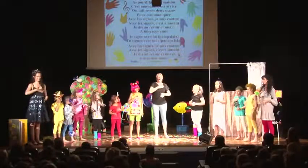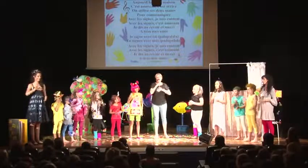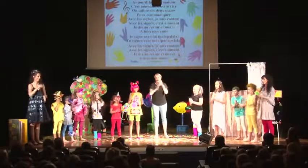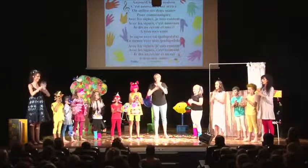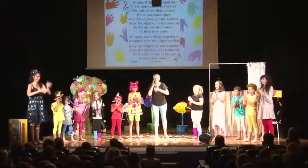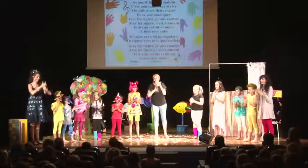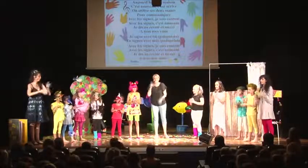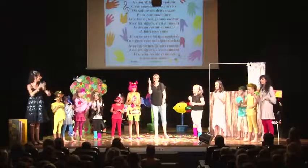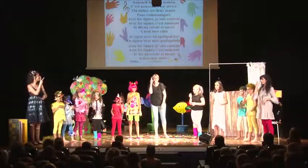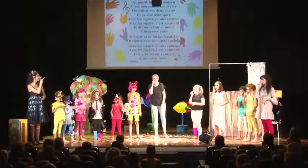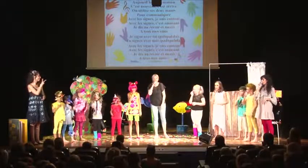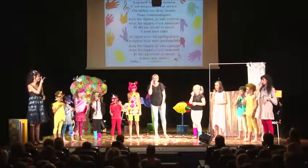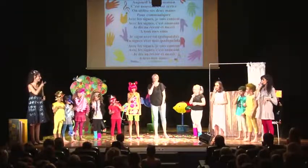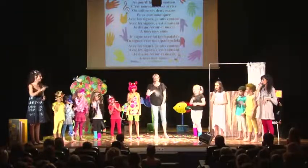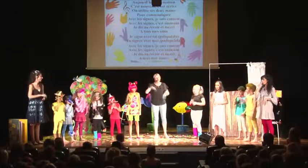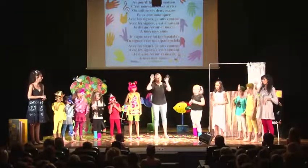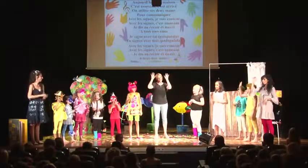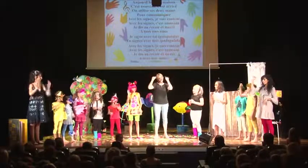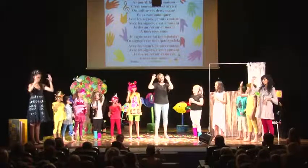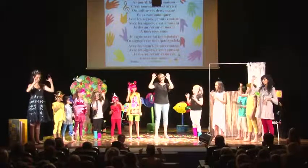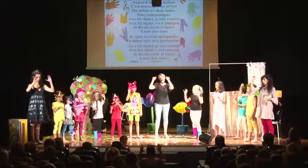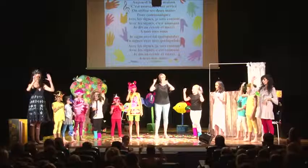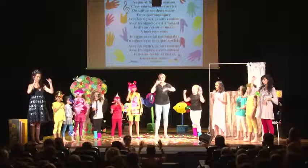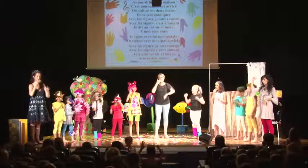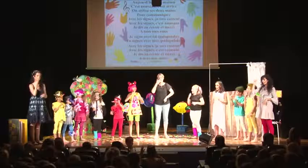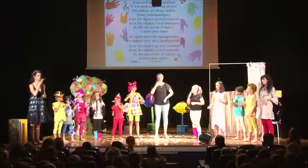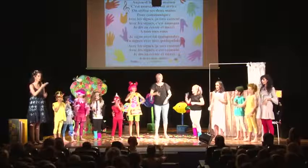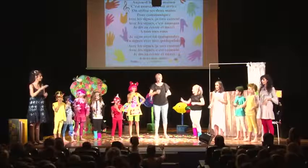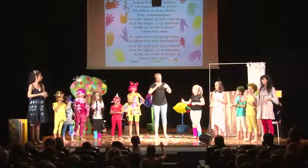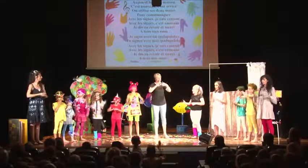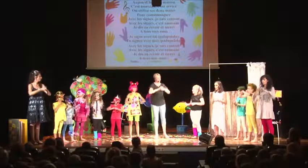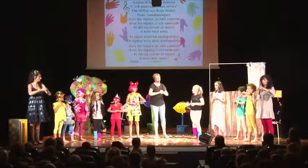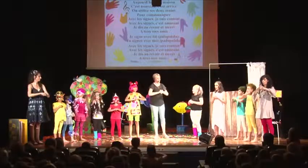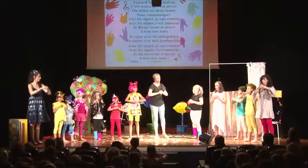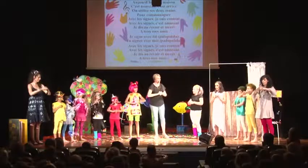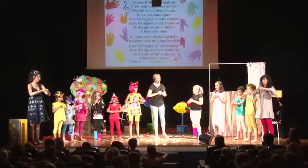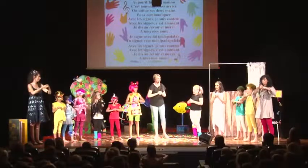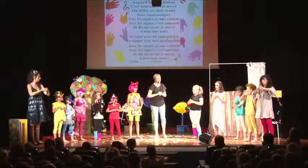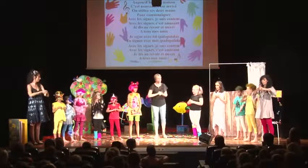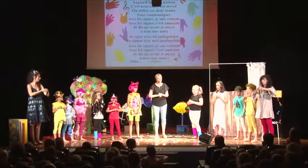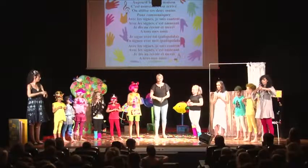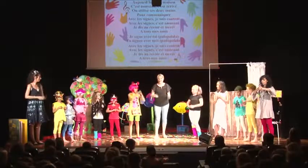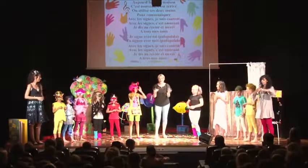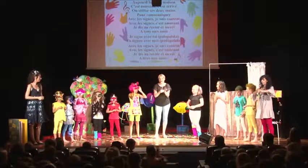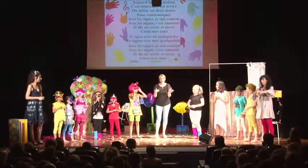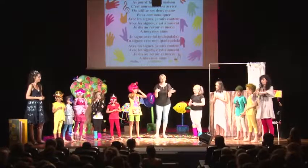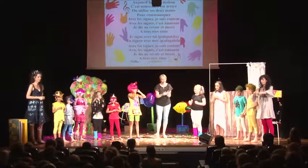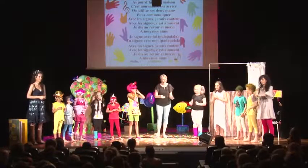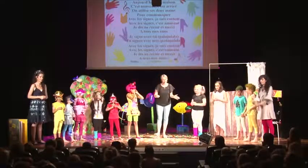content. Avec les signes, c'est amusant. Je dis au revoir et merci à tous mes amis. Allez, encore?